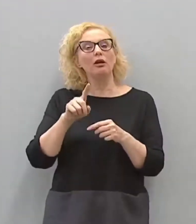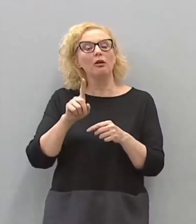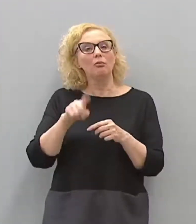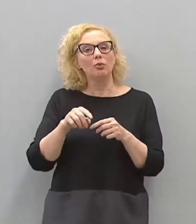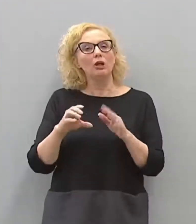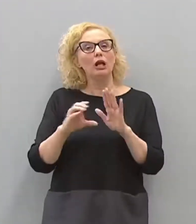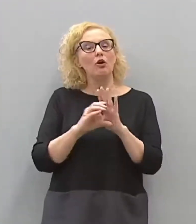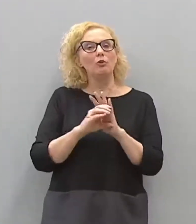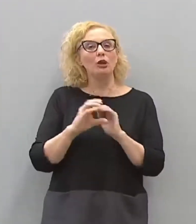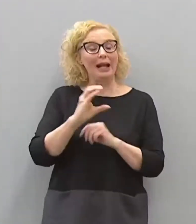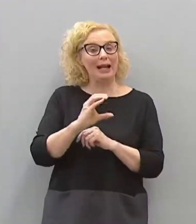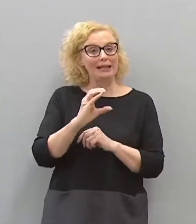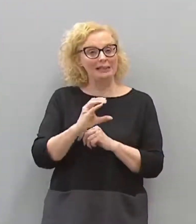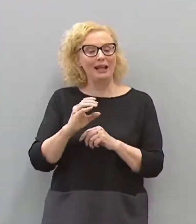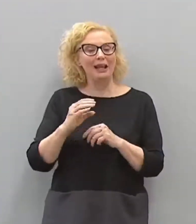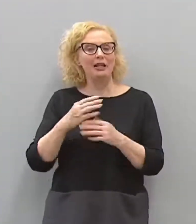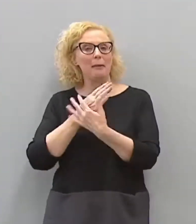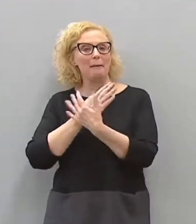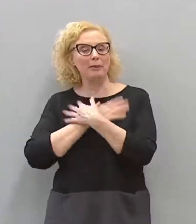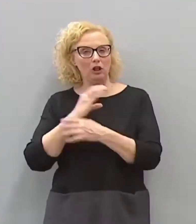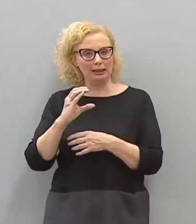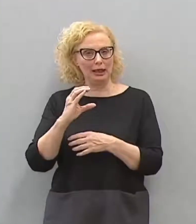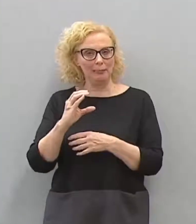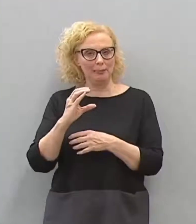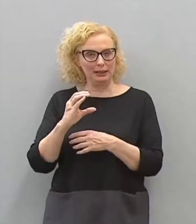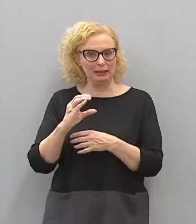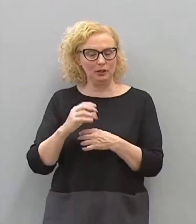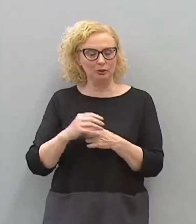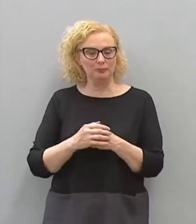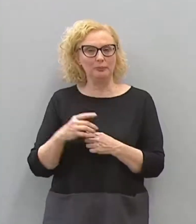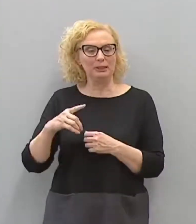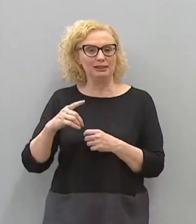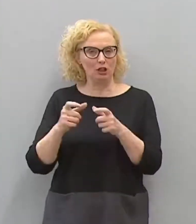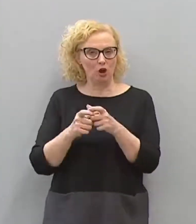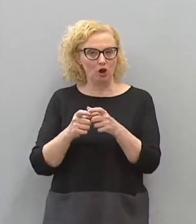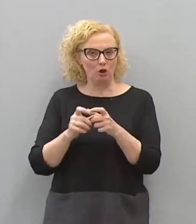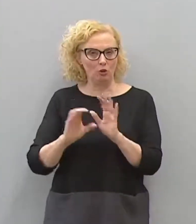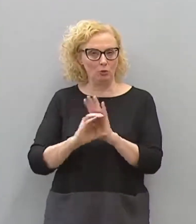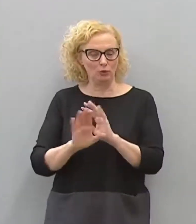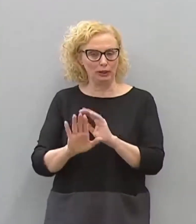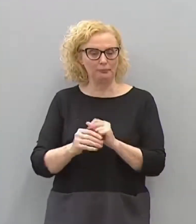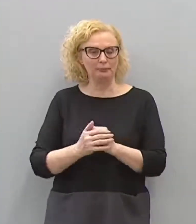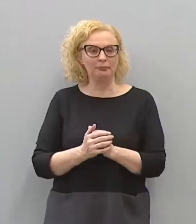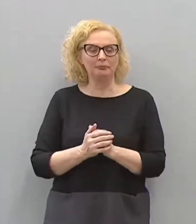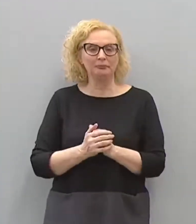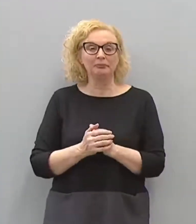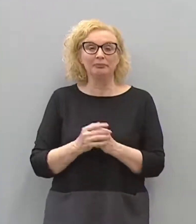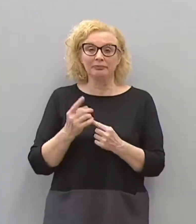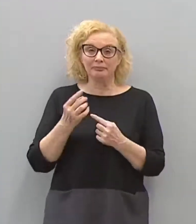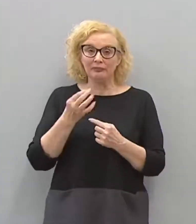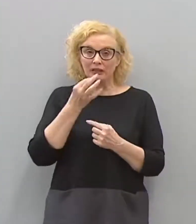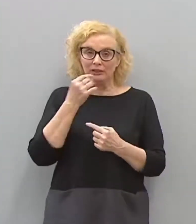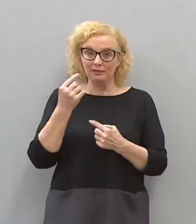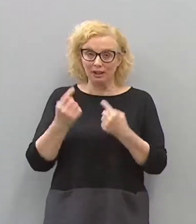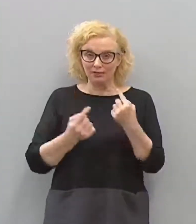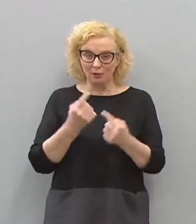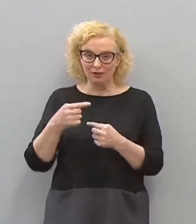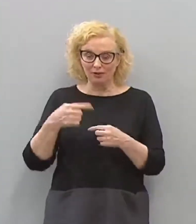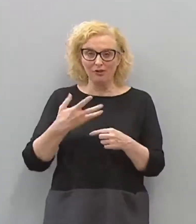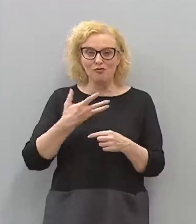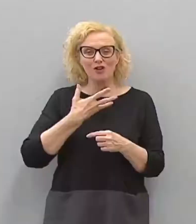comuni di canale 6 e a madonna di campiglio per quanto riguarda il comune di pinzolo quindi anche in questo caso abbiamo notato una